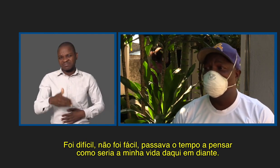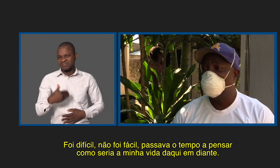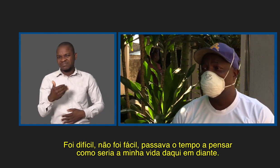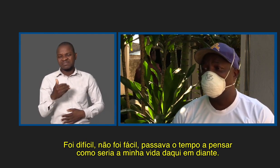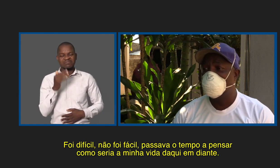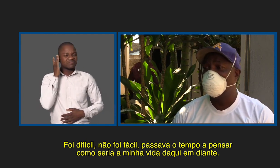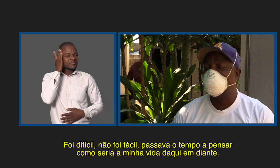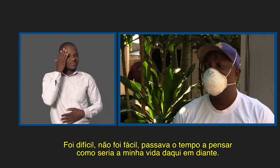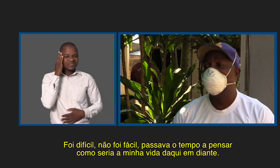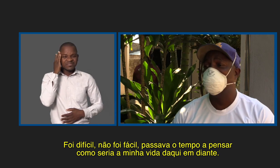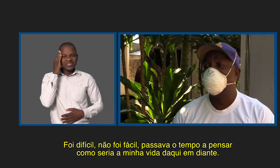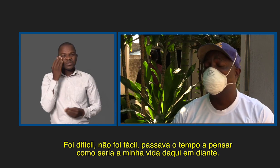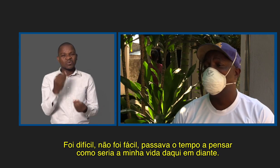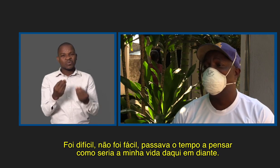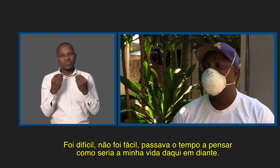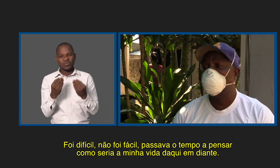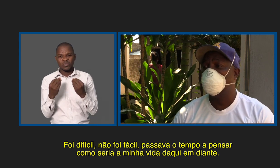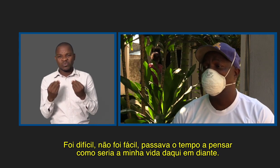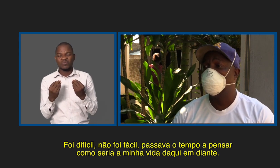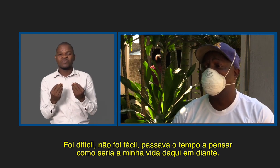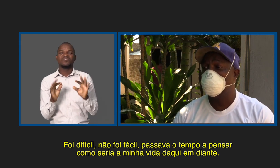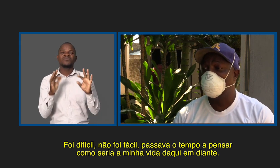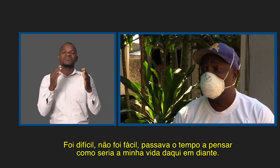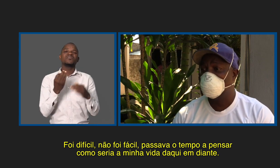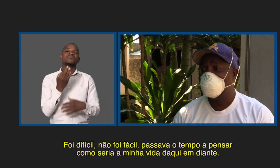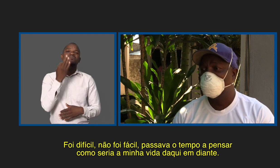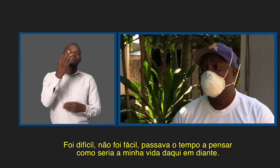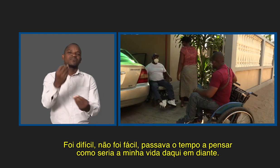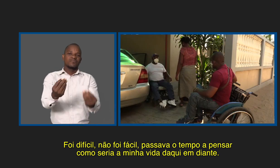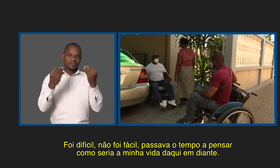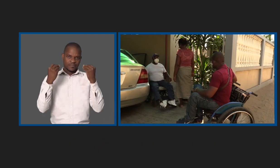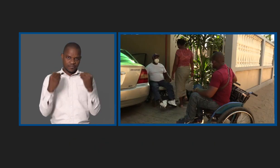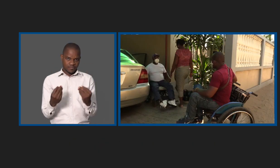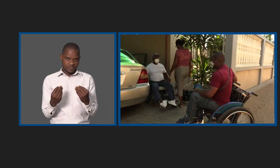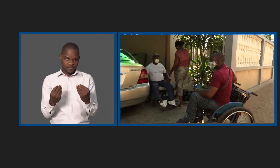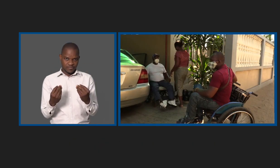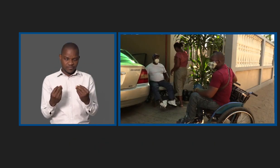dia e de noite, como é que eu podia levar a vida daqui para frente.